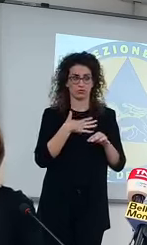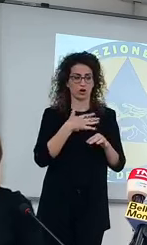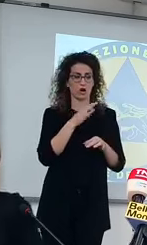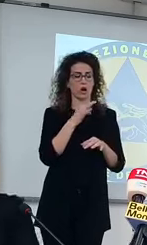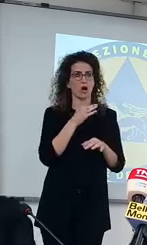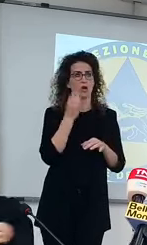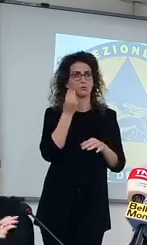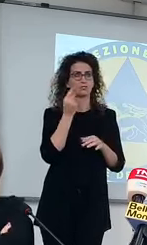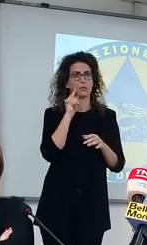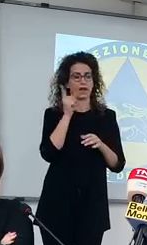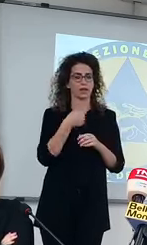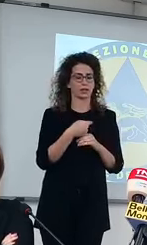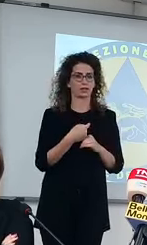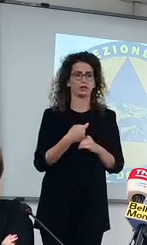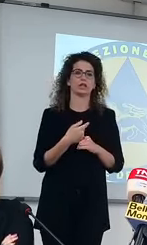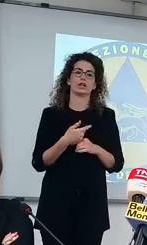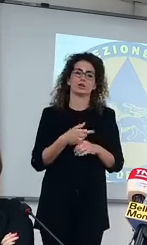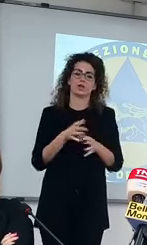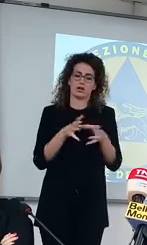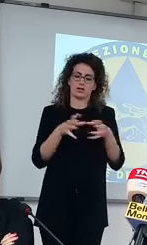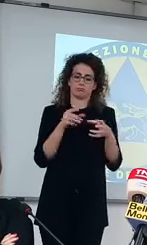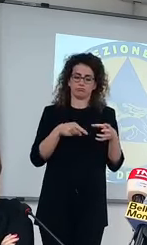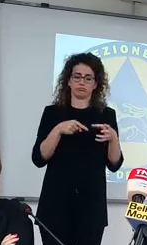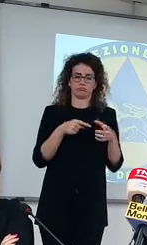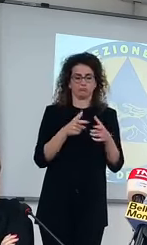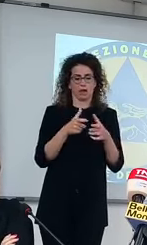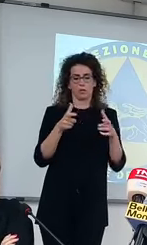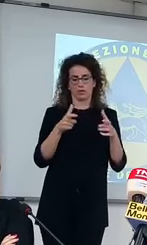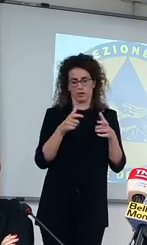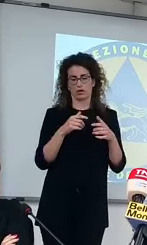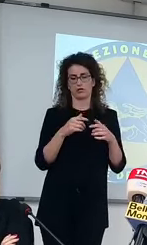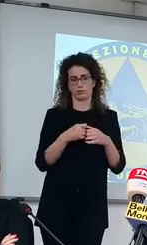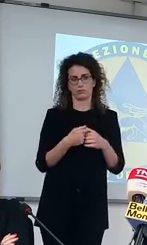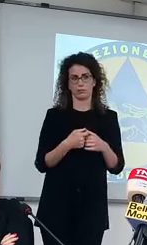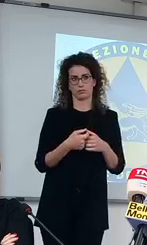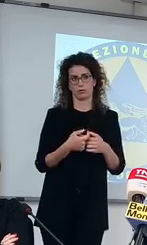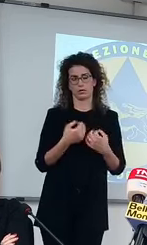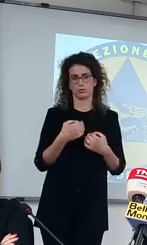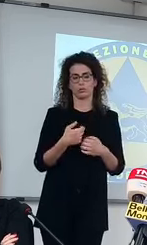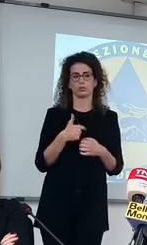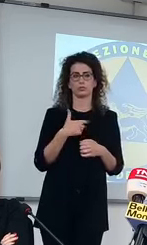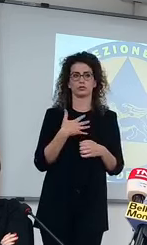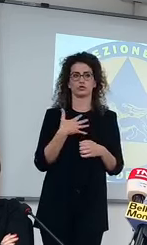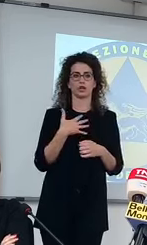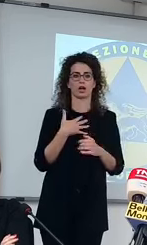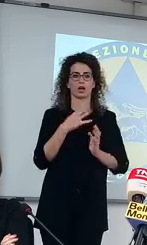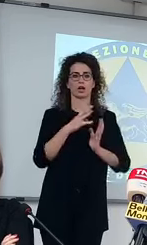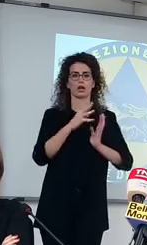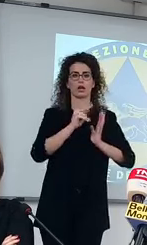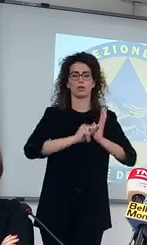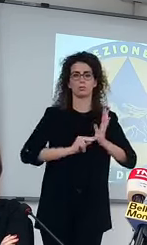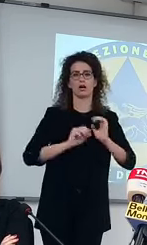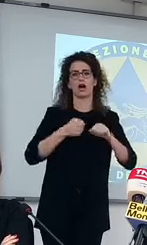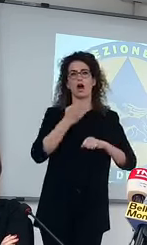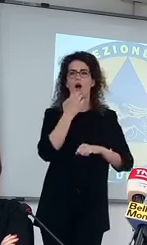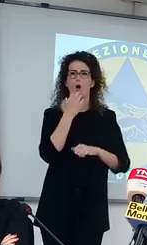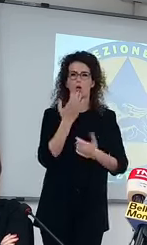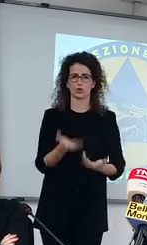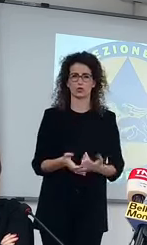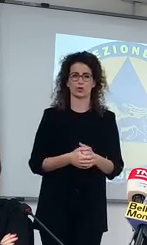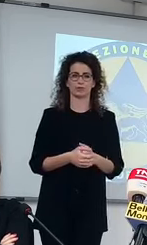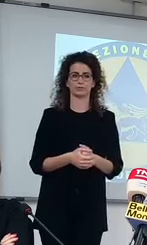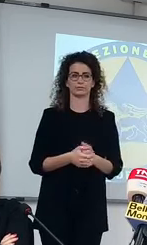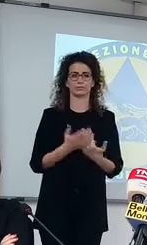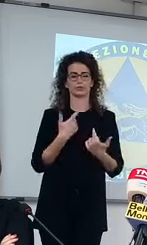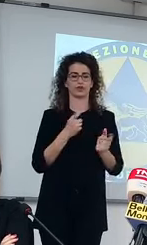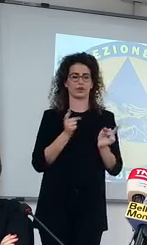aspettava qualcosa di più? Loro cresceranno ancora, considerate che adesso abbiamo aziende che vanno ad agosto. Quindi si sono ritrovati in